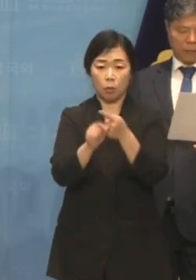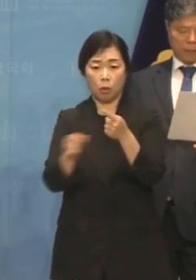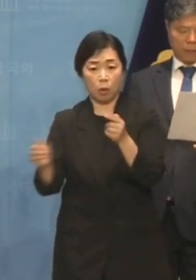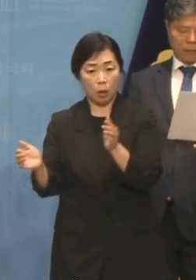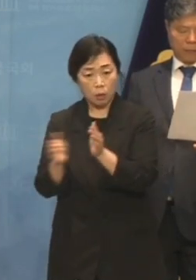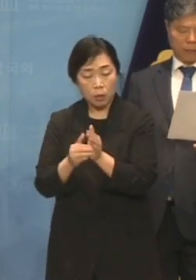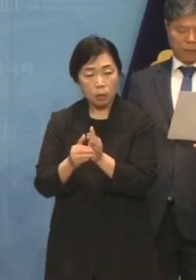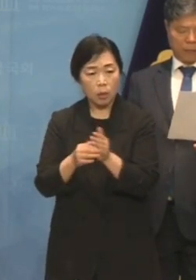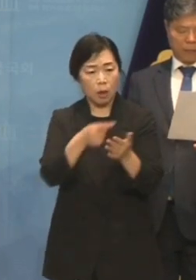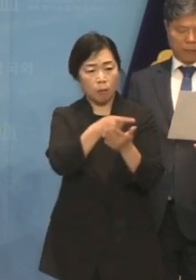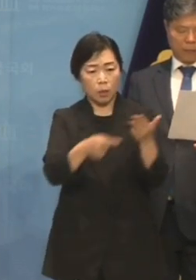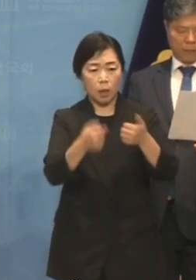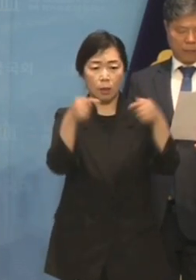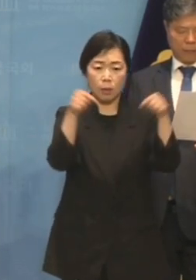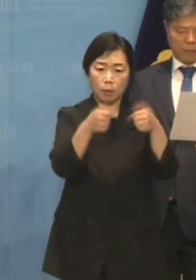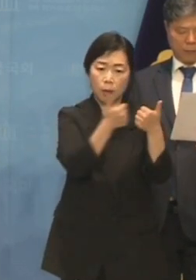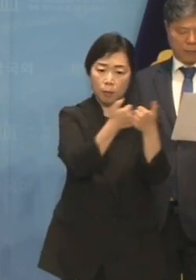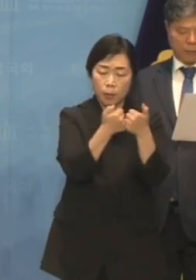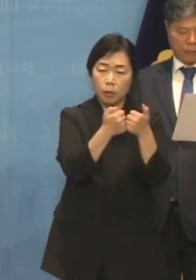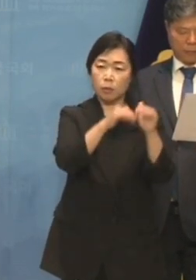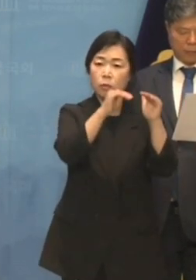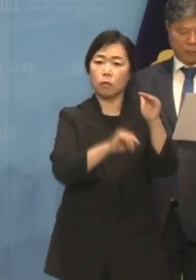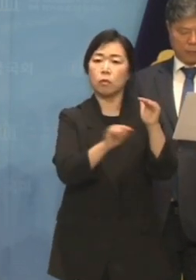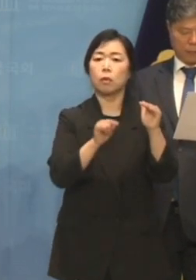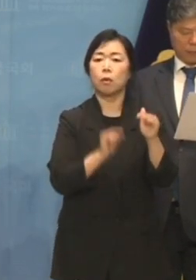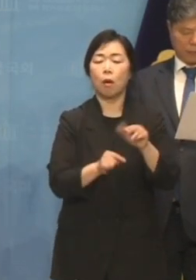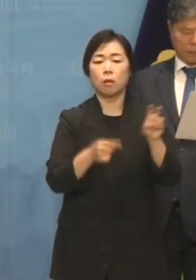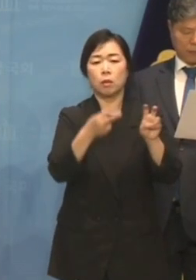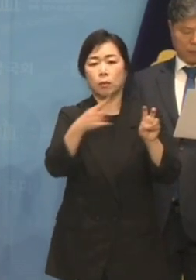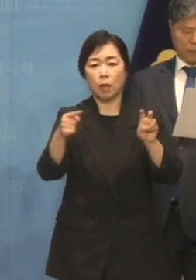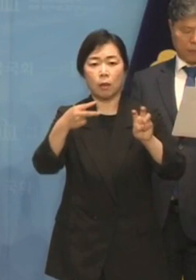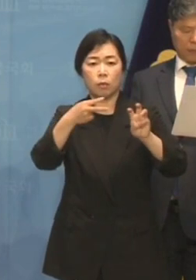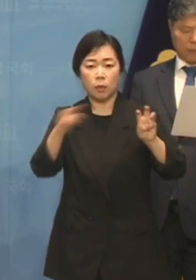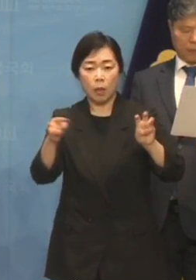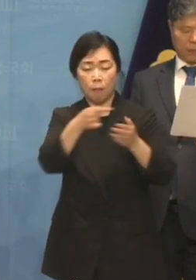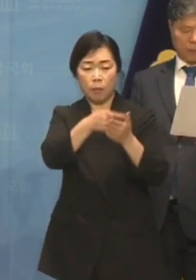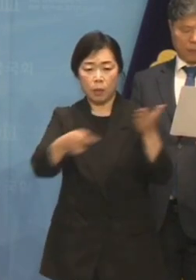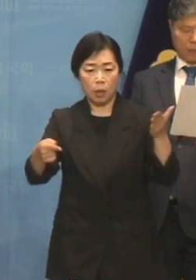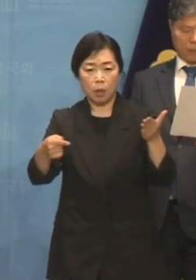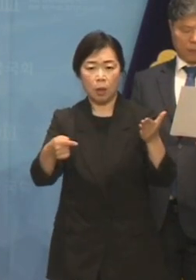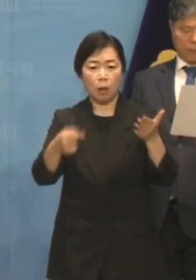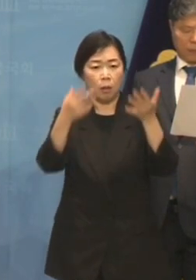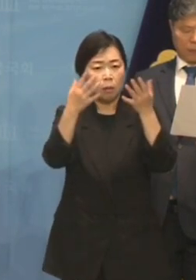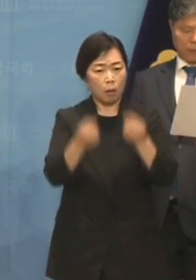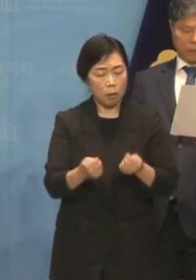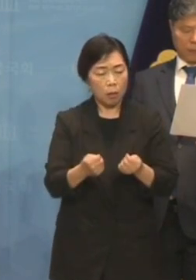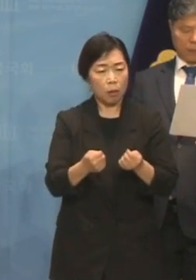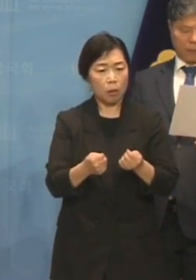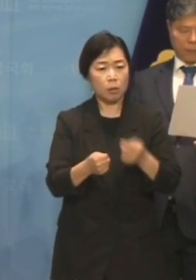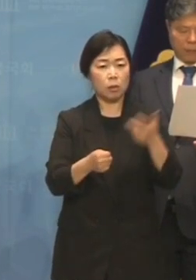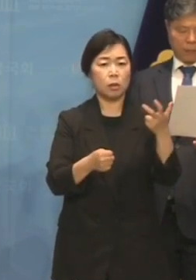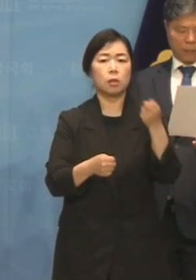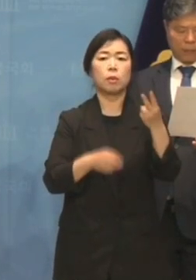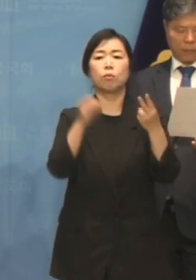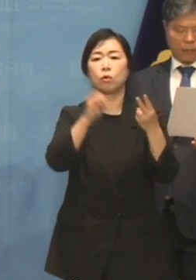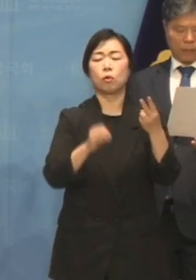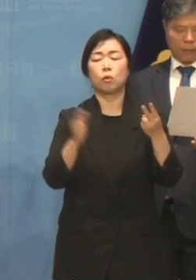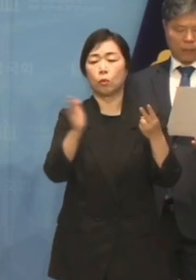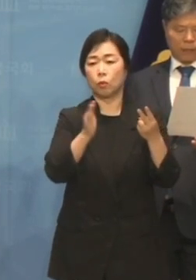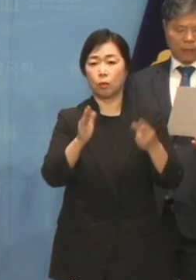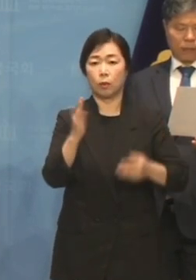초까지 피해 상담 건수 중 20, 30대 청년층 피해 사례가 72%에 달하고